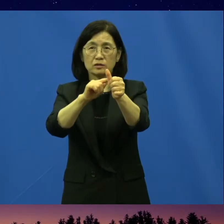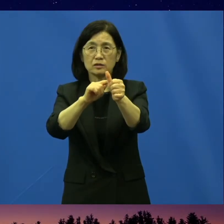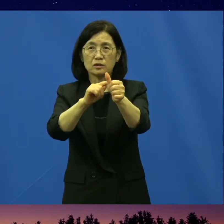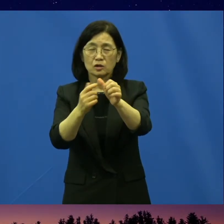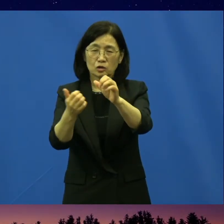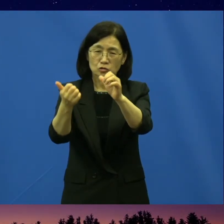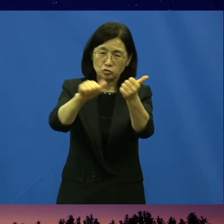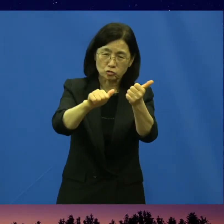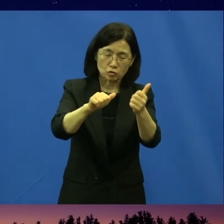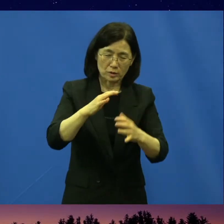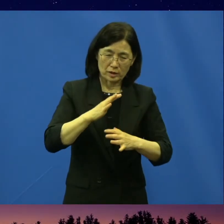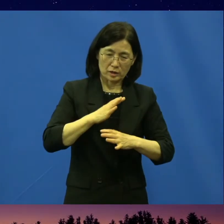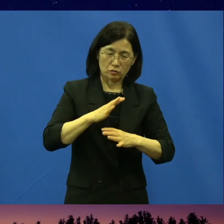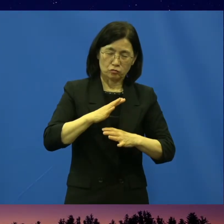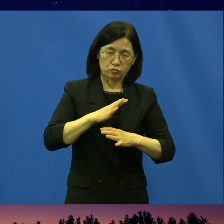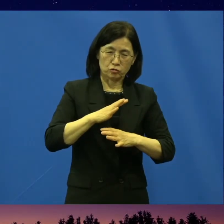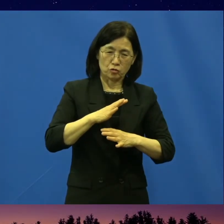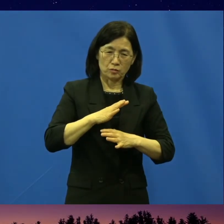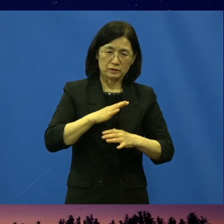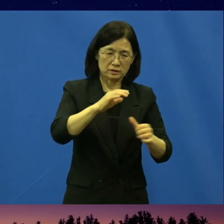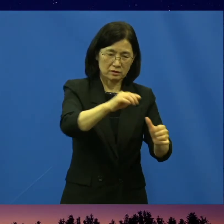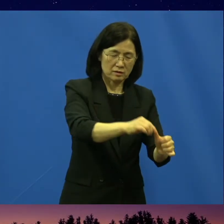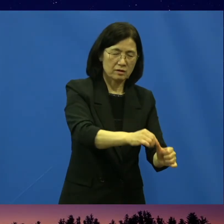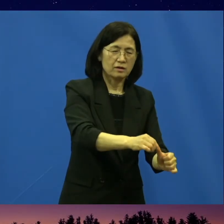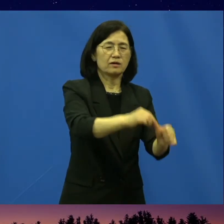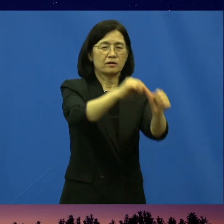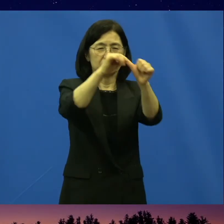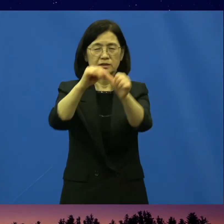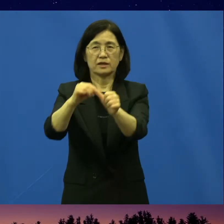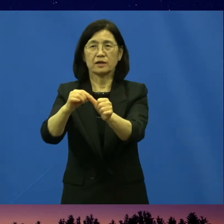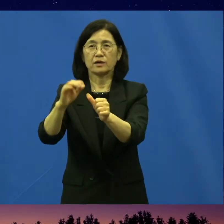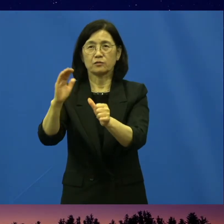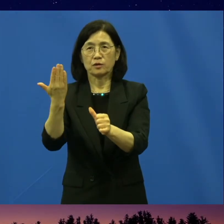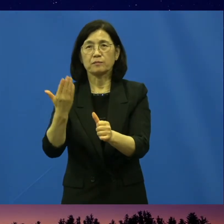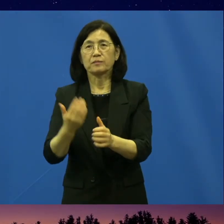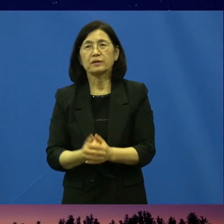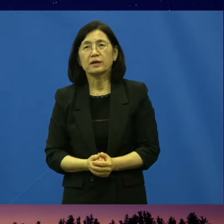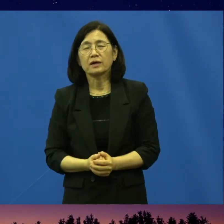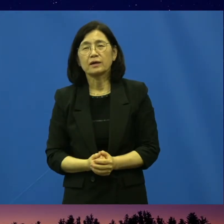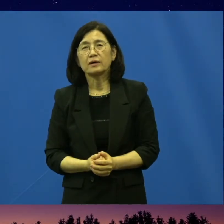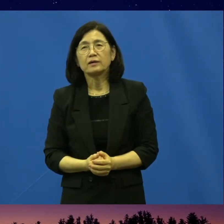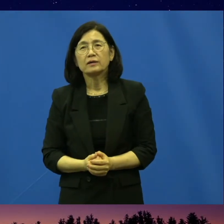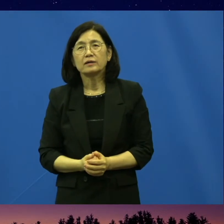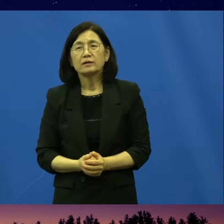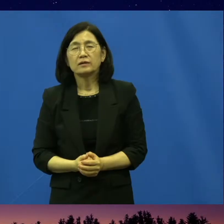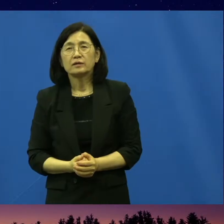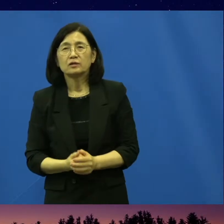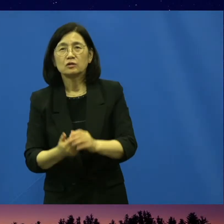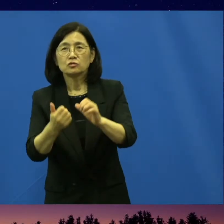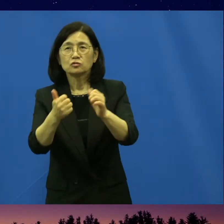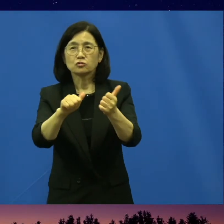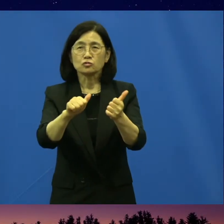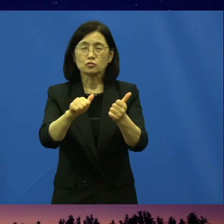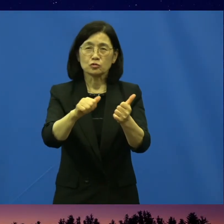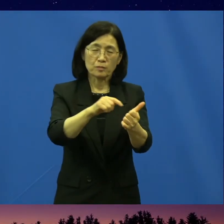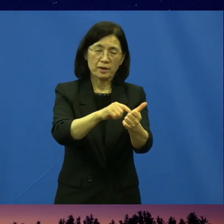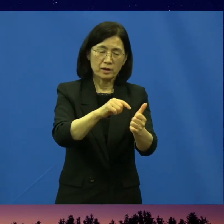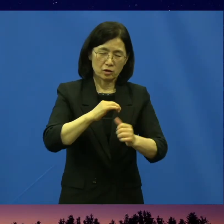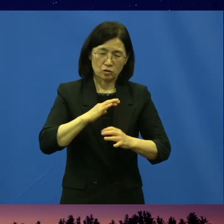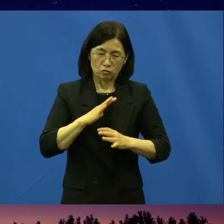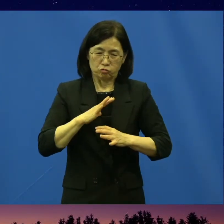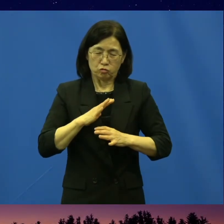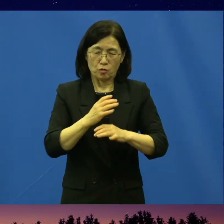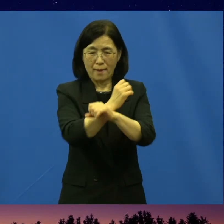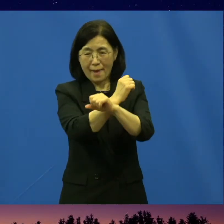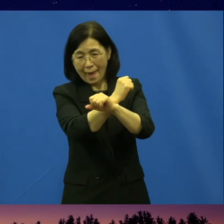가장 강력한 두려움은 죽음이라고 했어요. 이 죽음의 두려움으로부터 해방되면 다른